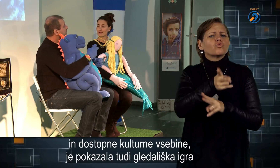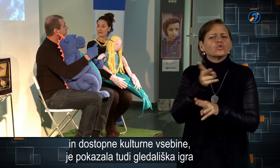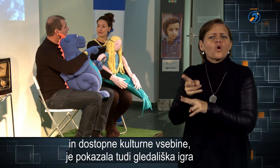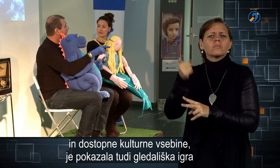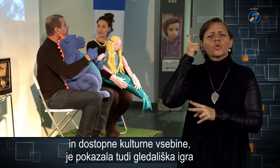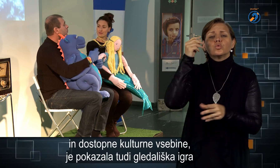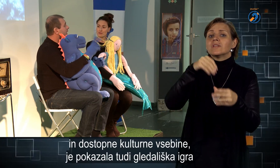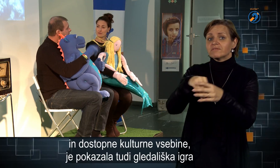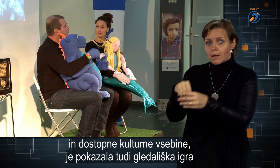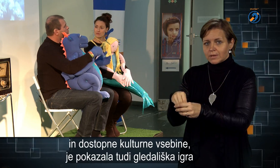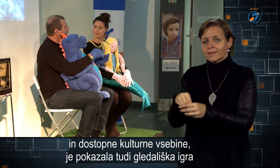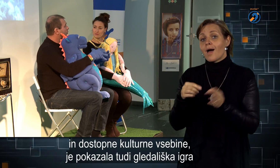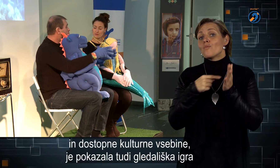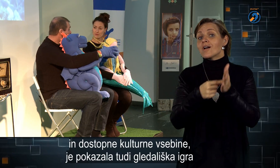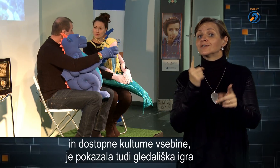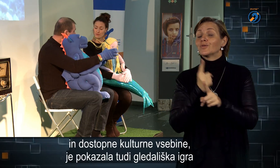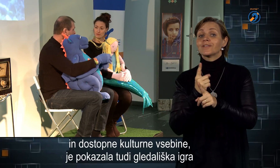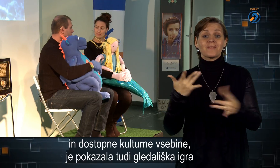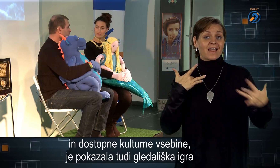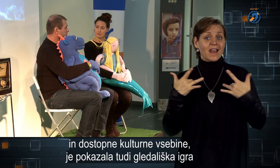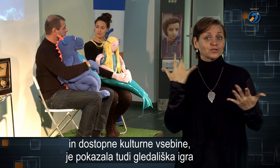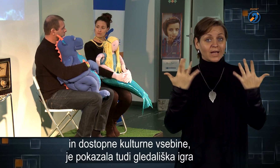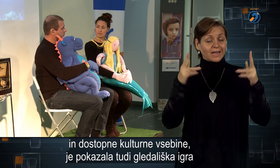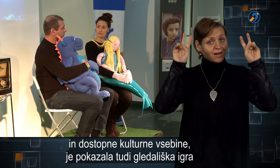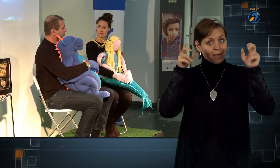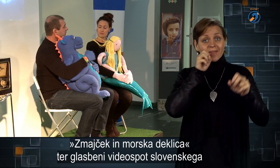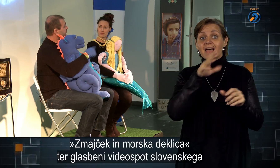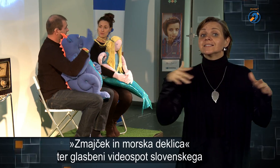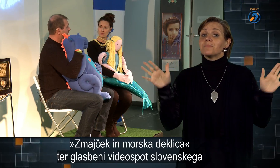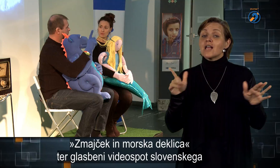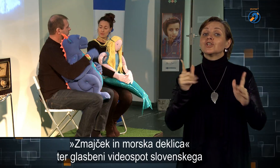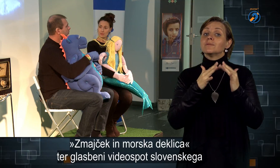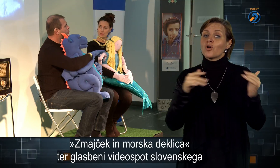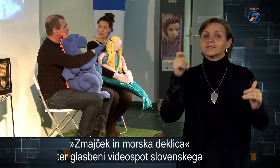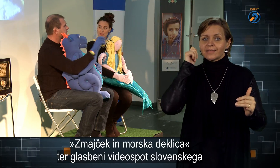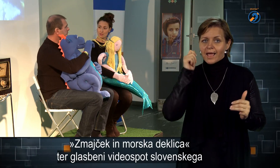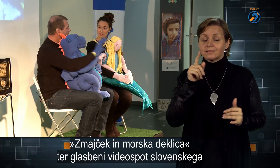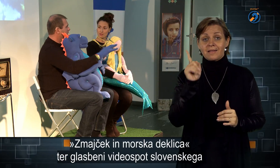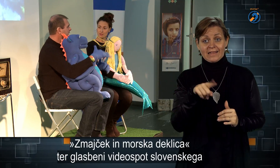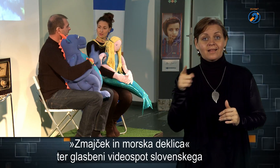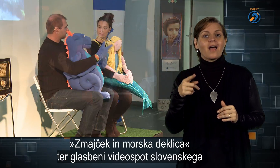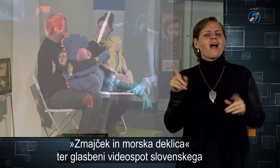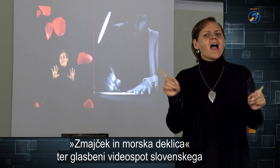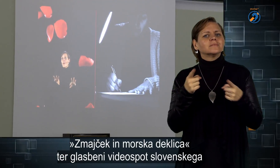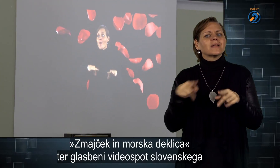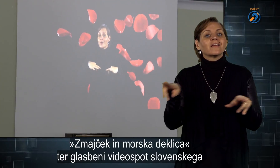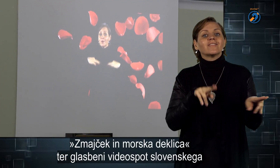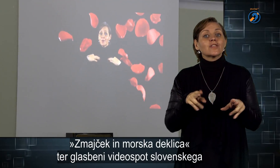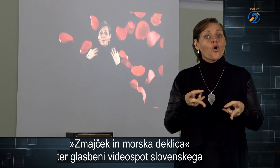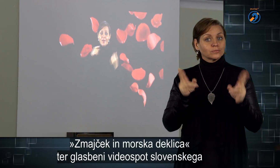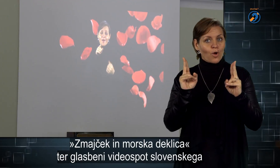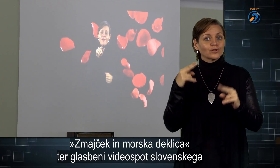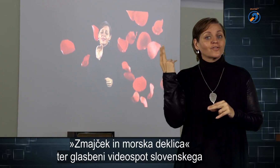in dostopne kulturne vsebine, je pokazala tudi gledališka igra Zmajček in morska deklica ter